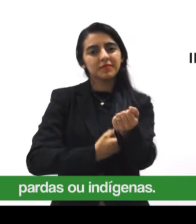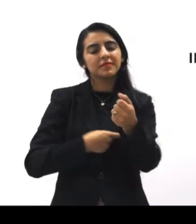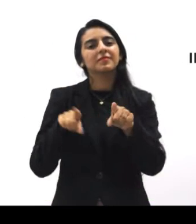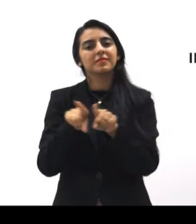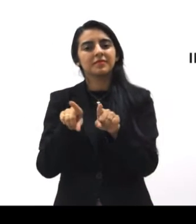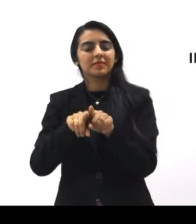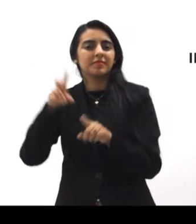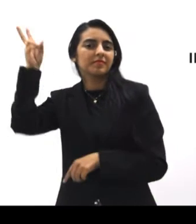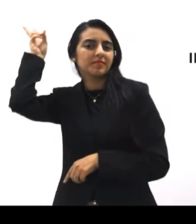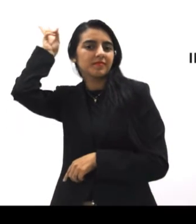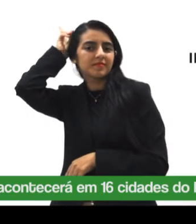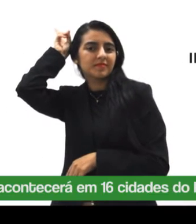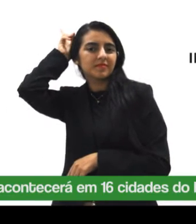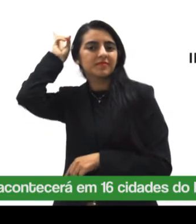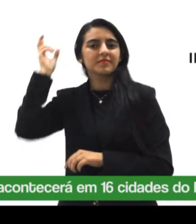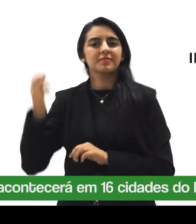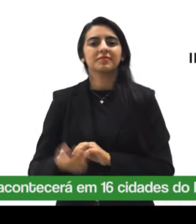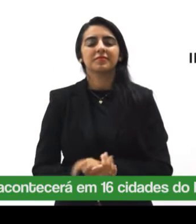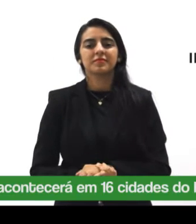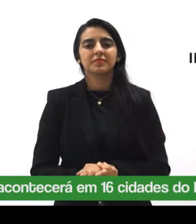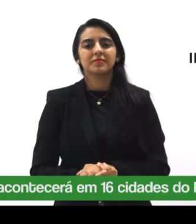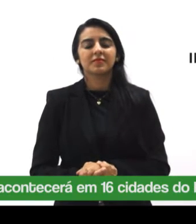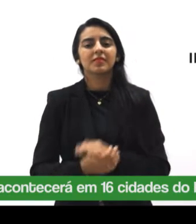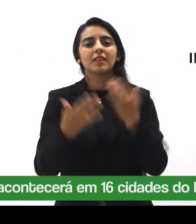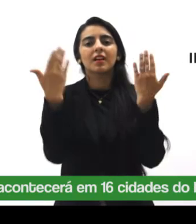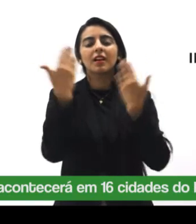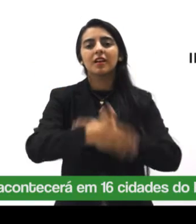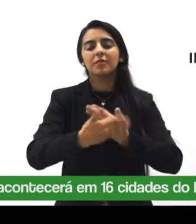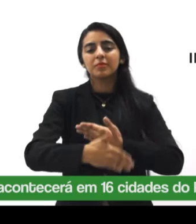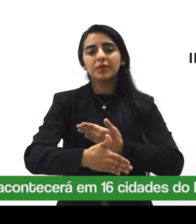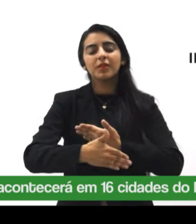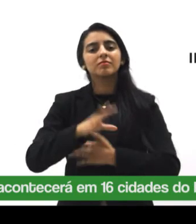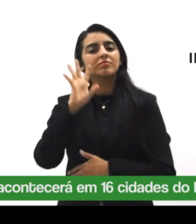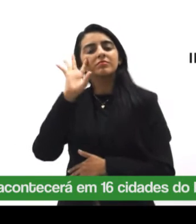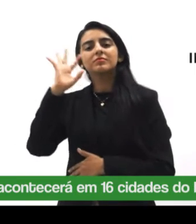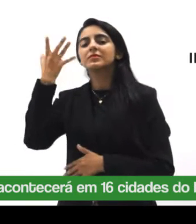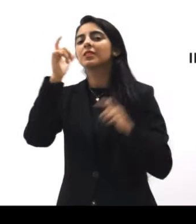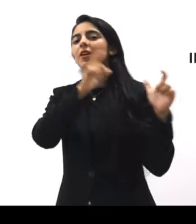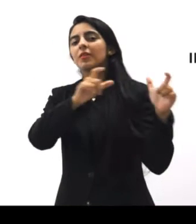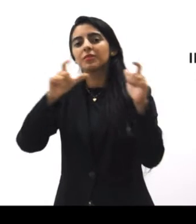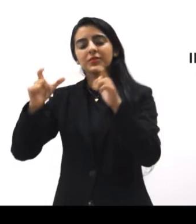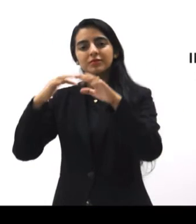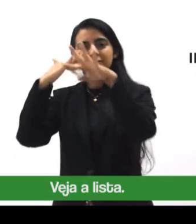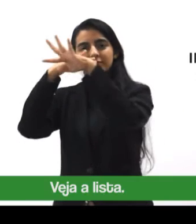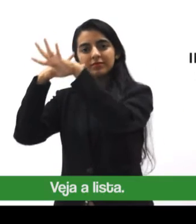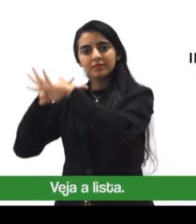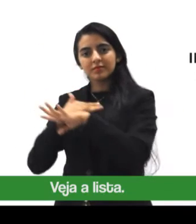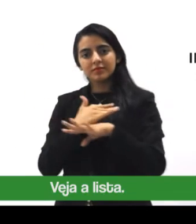A prova acontecerá em 16 cidades do Piauí. Veja a lista.